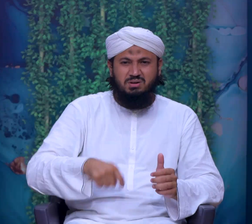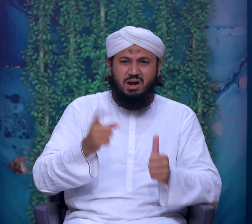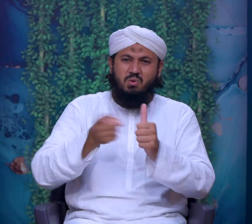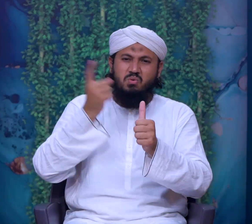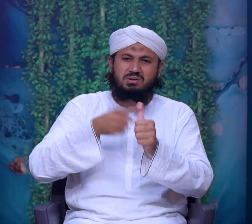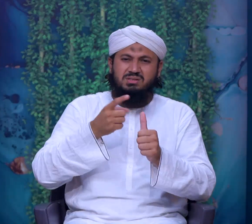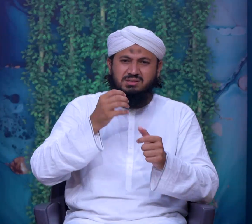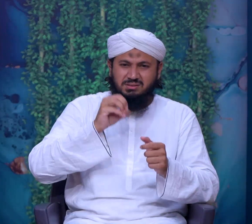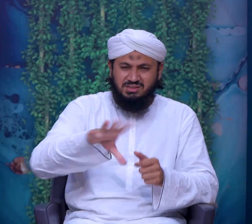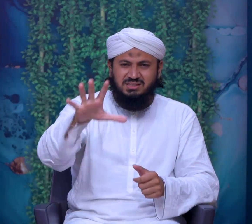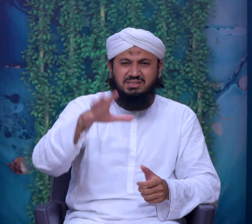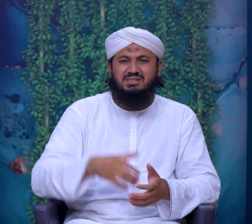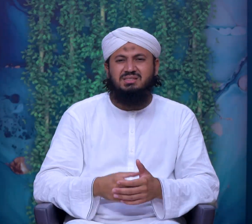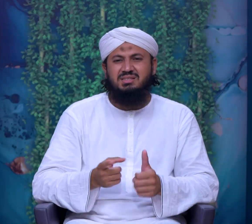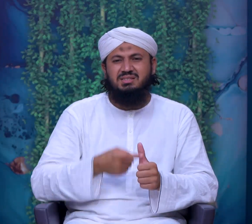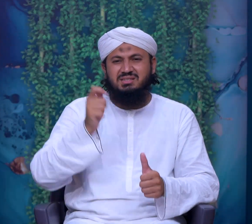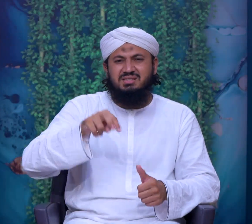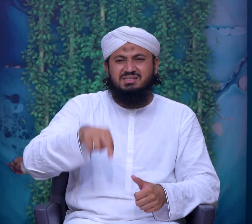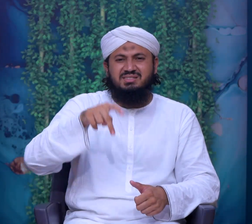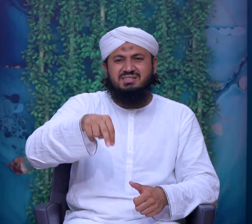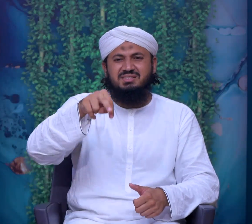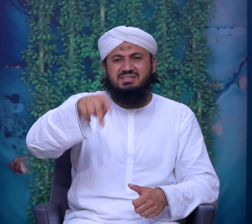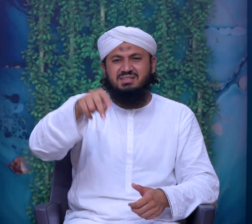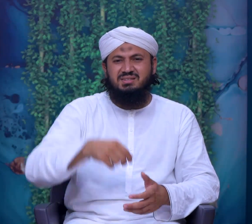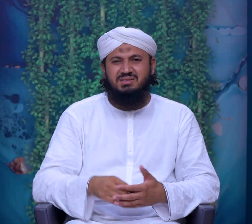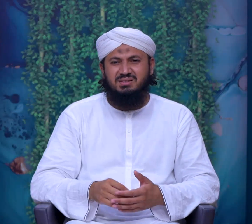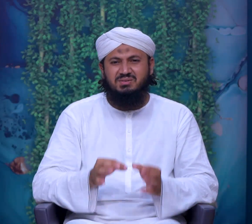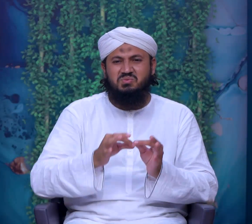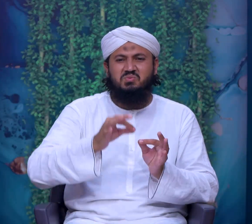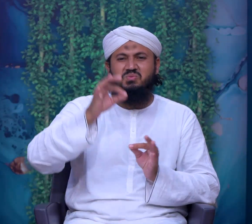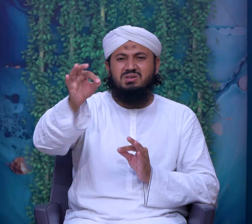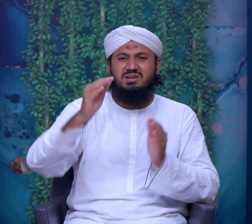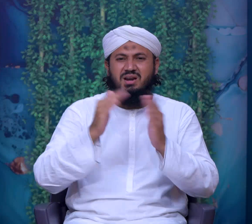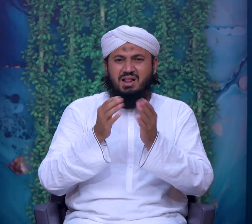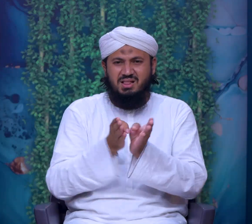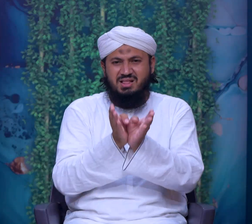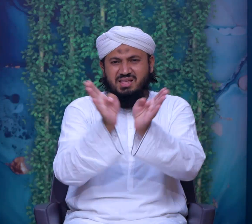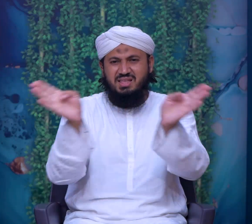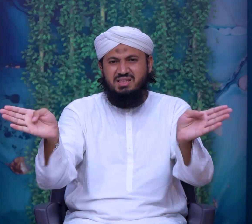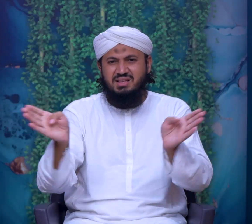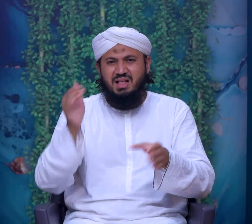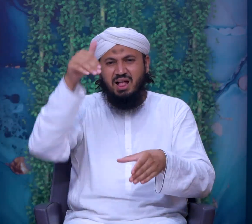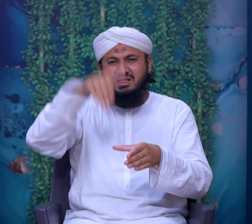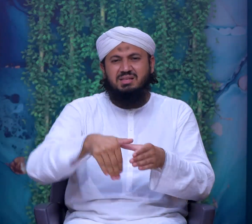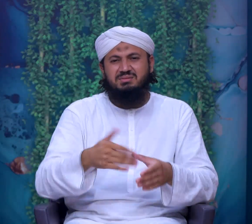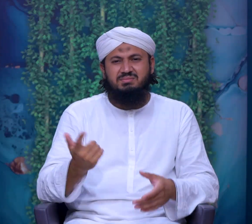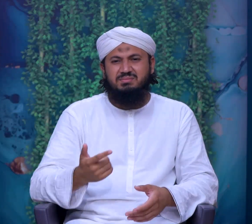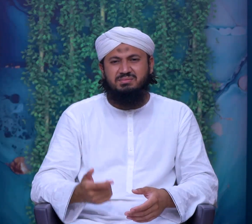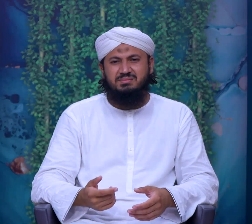اور وہ دونوں اسی چھڑی کی روشنی میں چلتے رہے۔ جب کچھ دور چل کر دونوں کے گھروں کا راستہ الگ الگ ہو گیا تو دوسرے کی چھڑی بھی